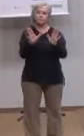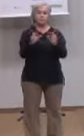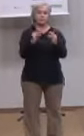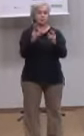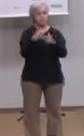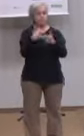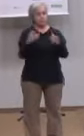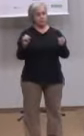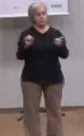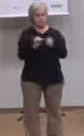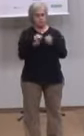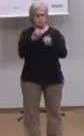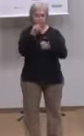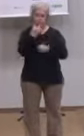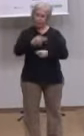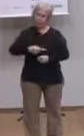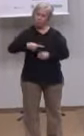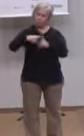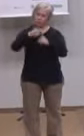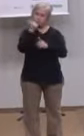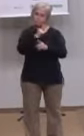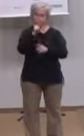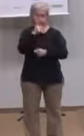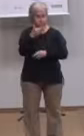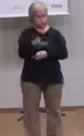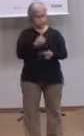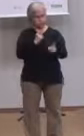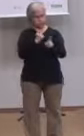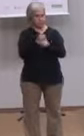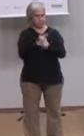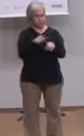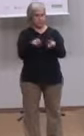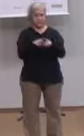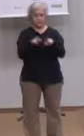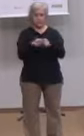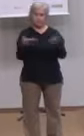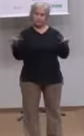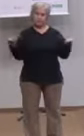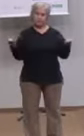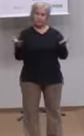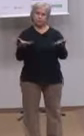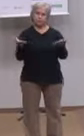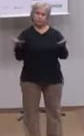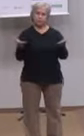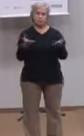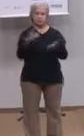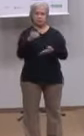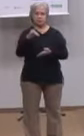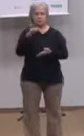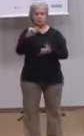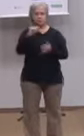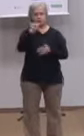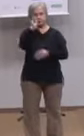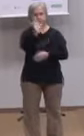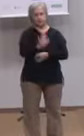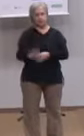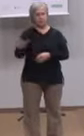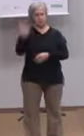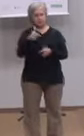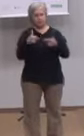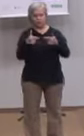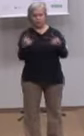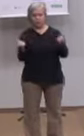ações muito positivas surgirão daqui. E mais a questão hoje, né, do Dia Nacional de Luta contra